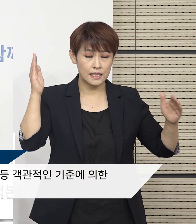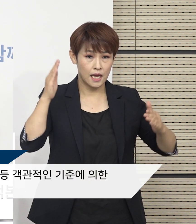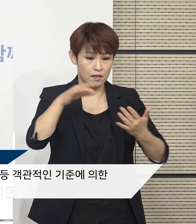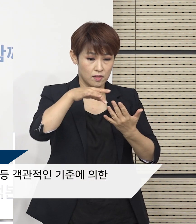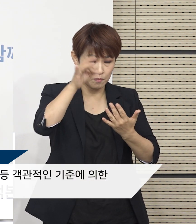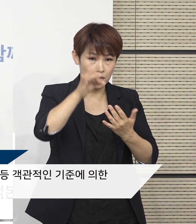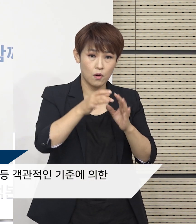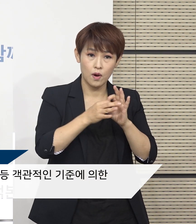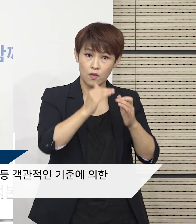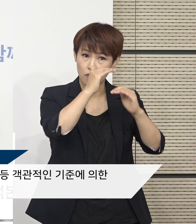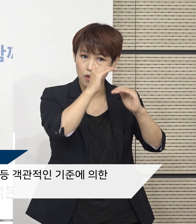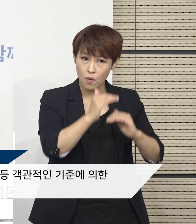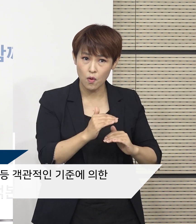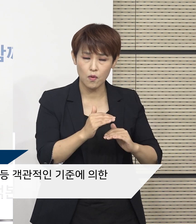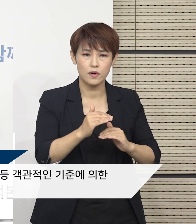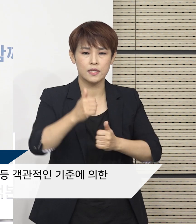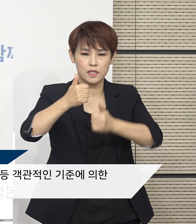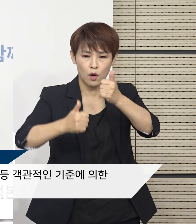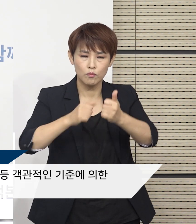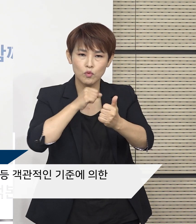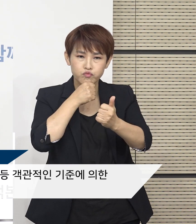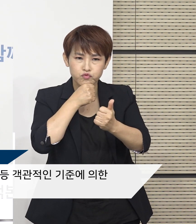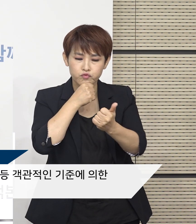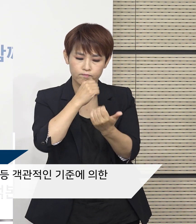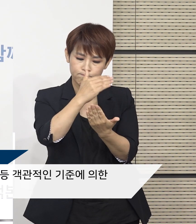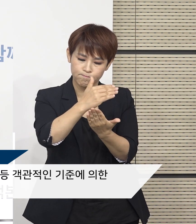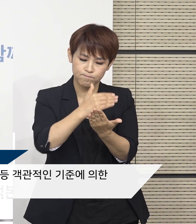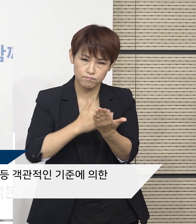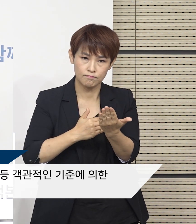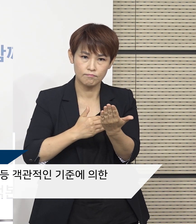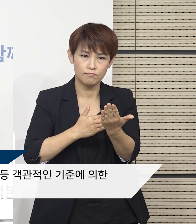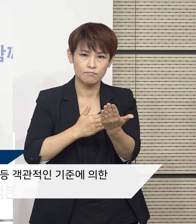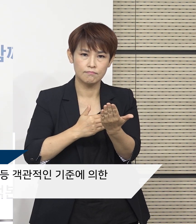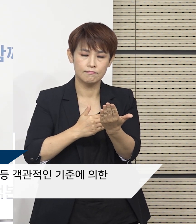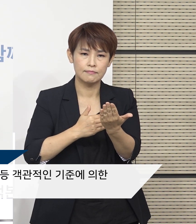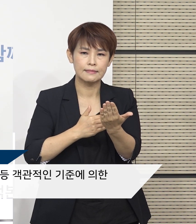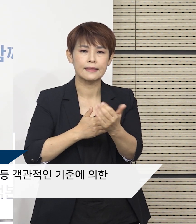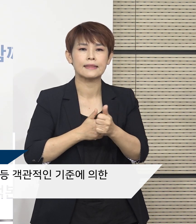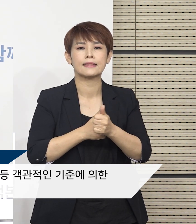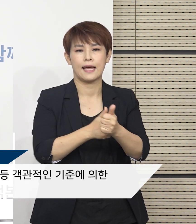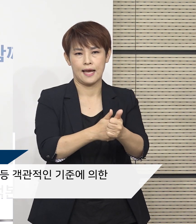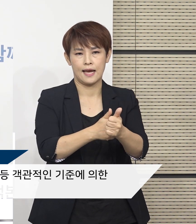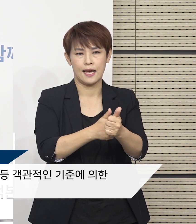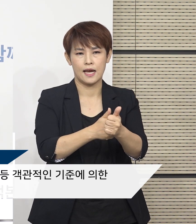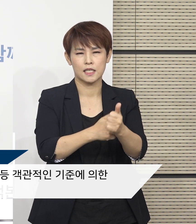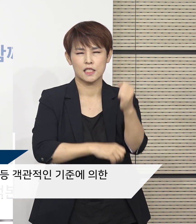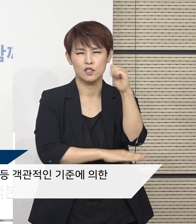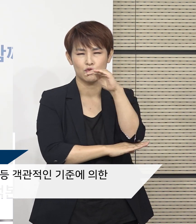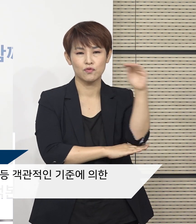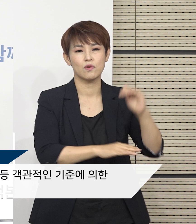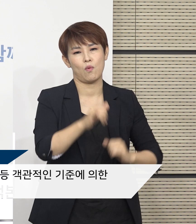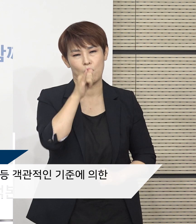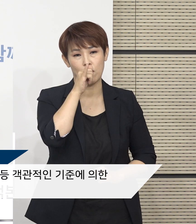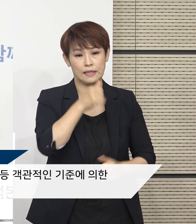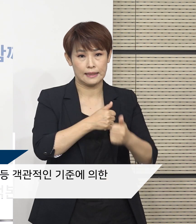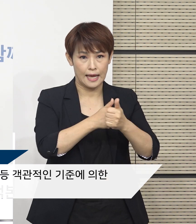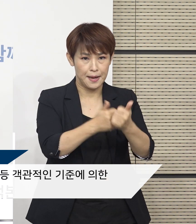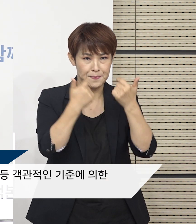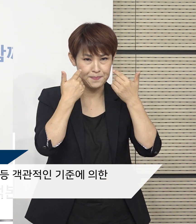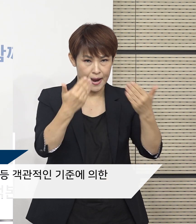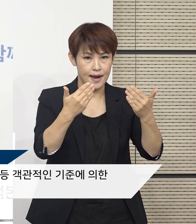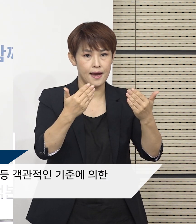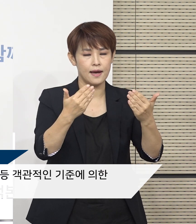선발과 관련되어서는 시험 성적 등 객관적인 기준에 의한 공정성과